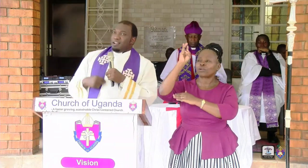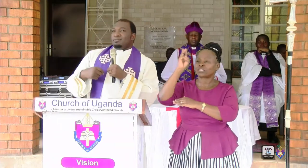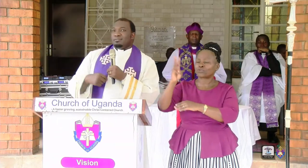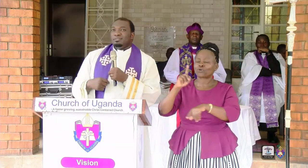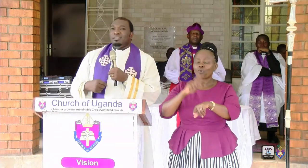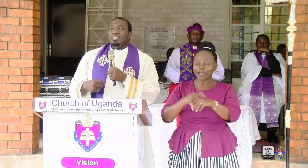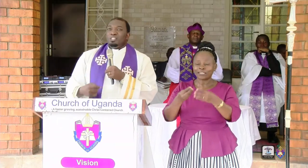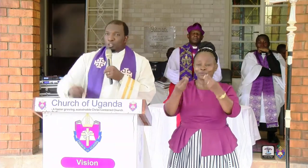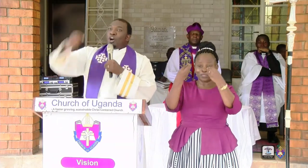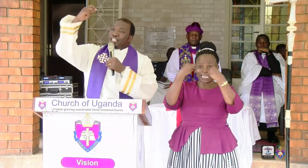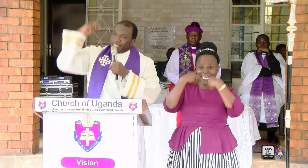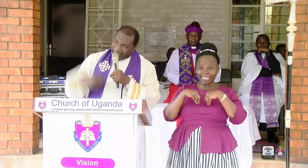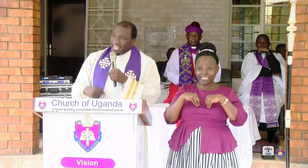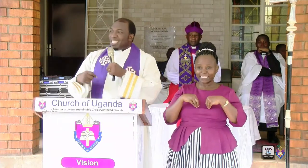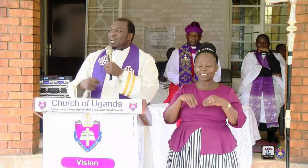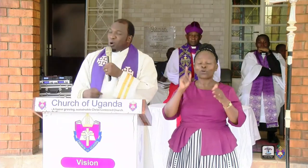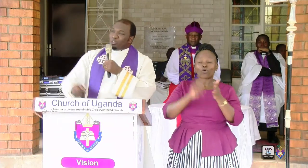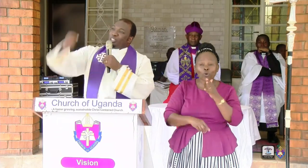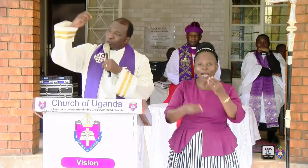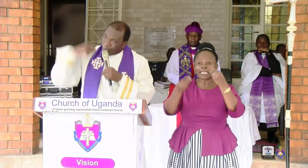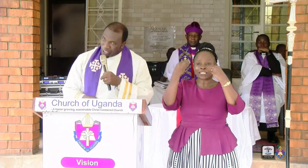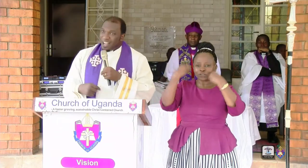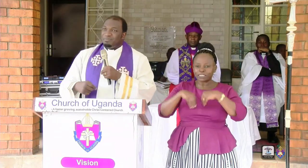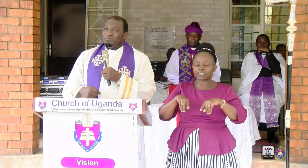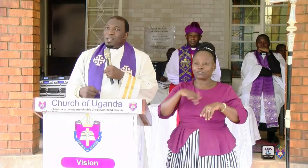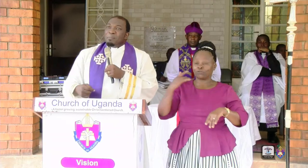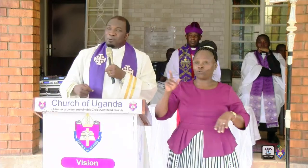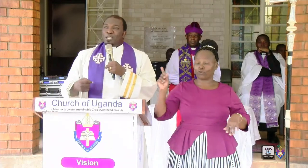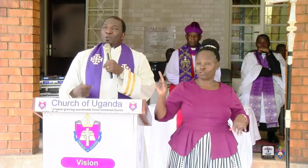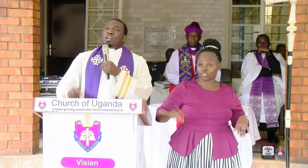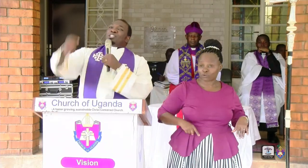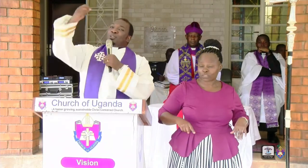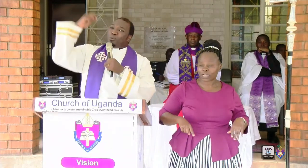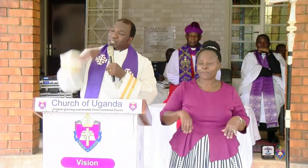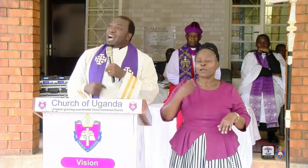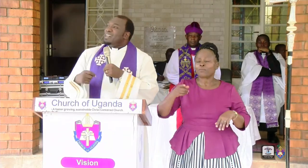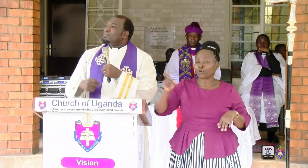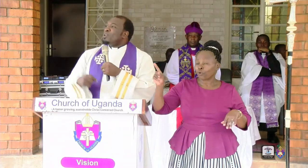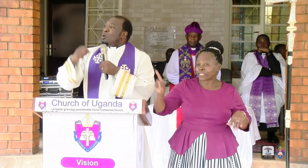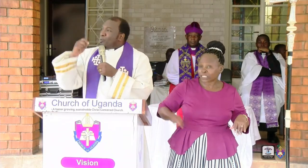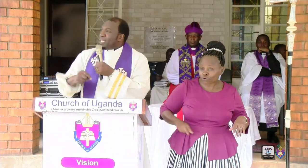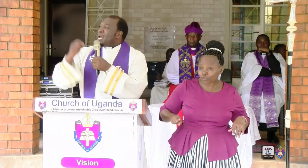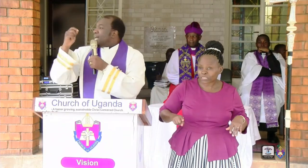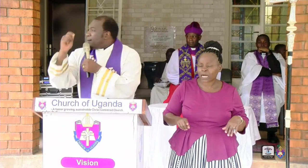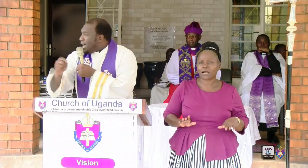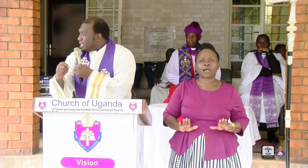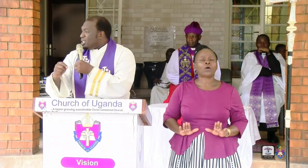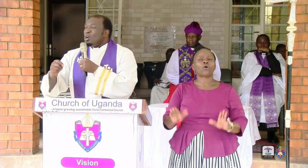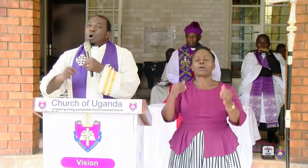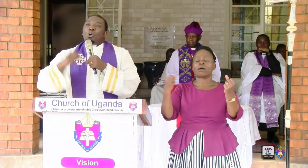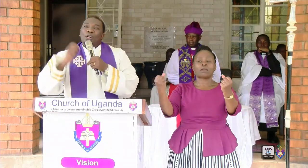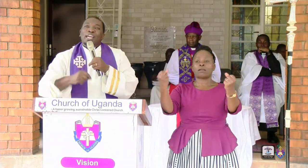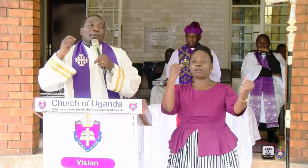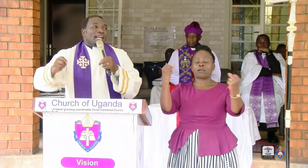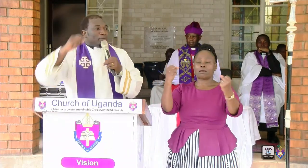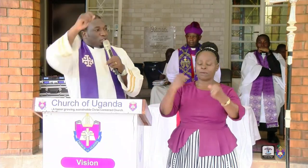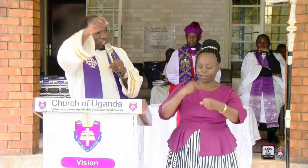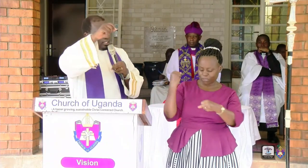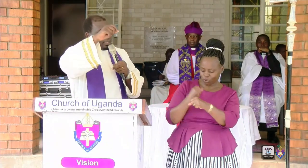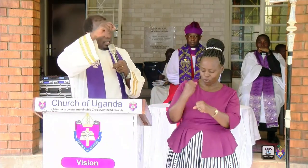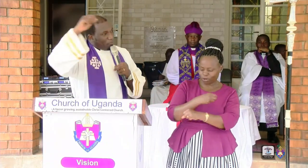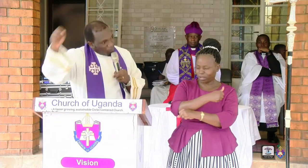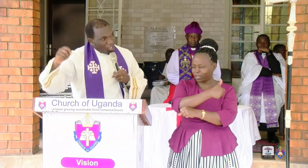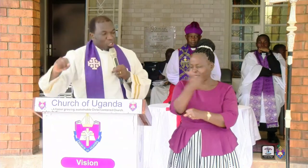lw'olya kyolidde okikkuta. Buli lw'okikkuta obeera n'amaanyi okukola ebirala